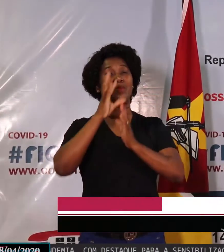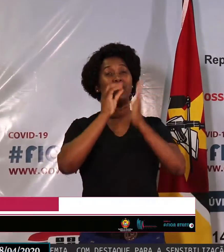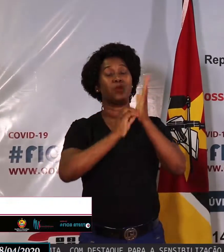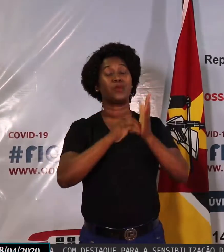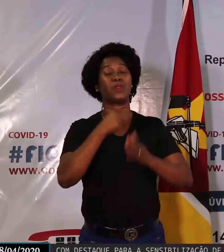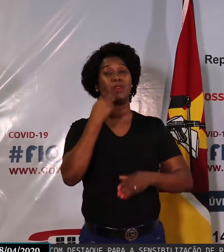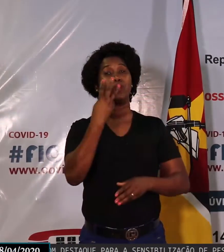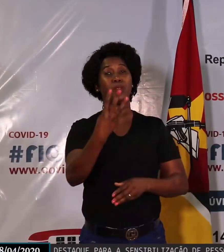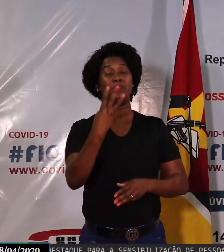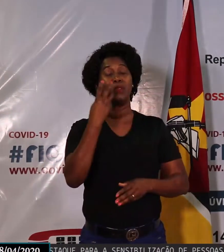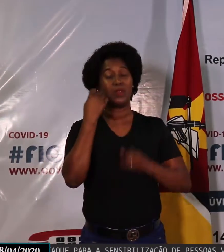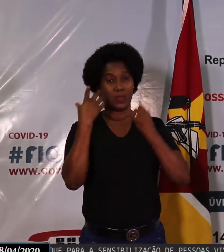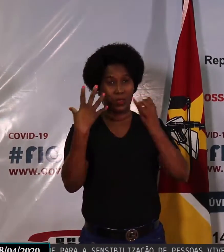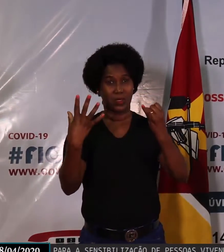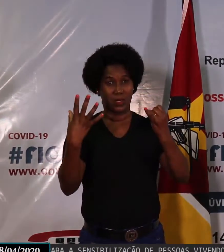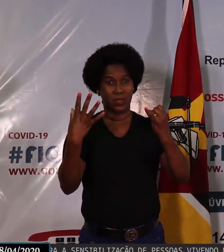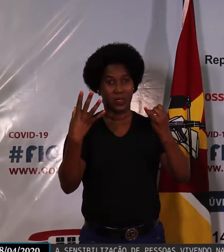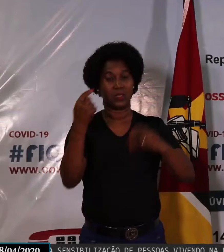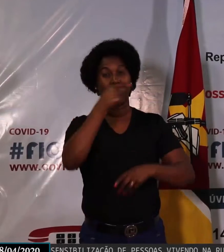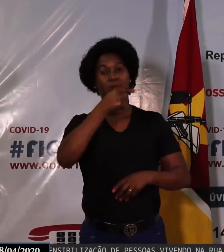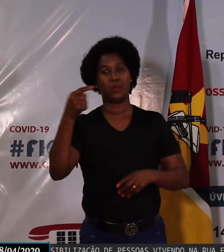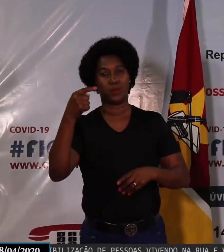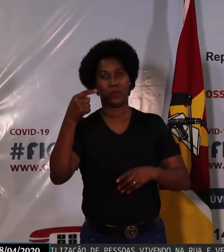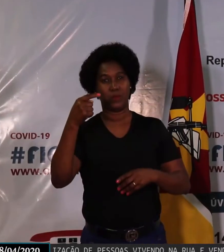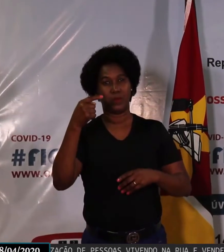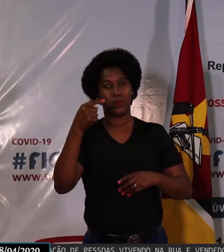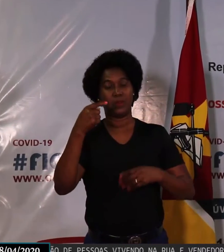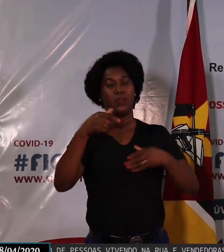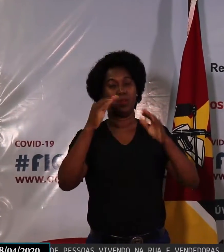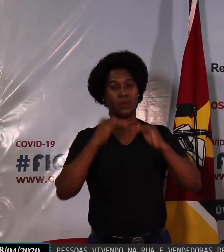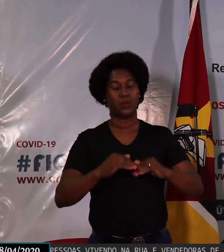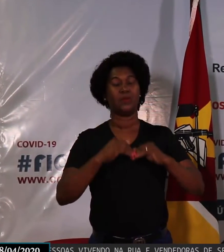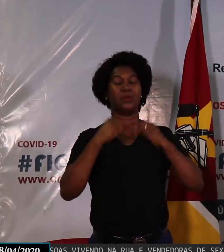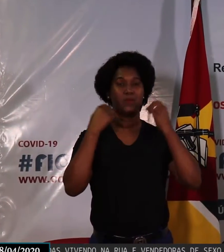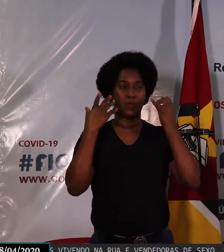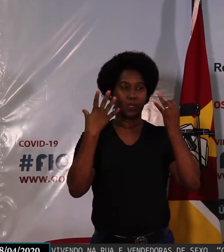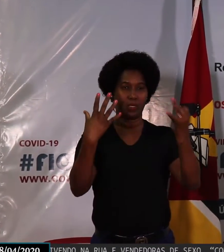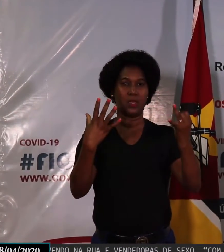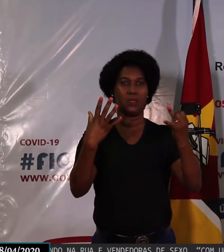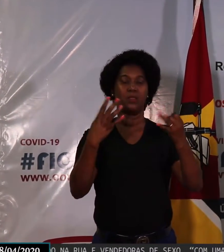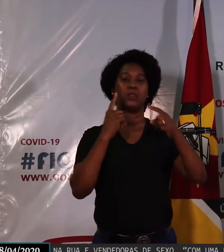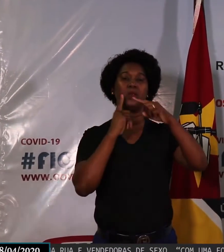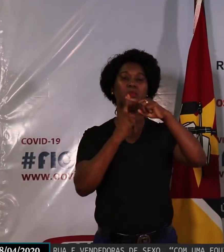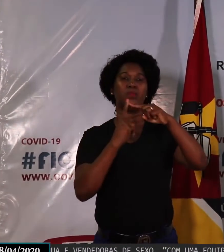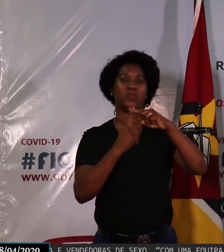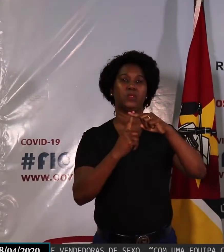36 revelaram-se negativos e 7 positivos para o Covid-19.